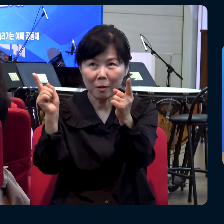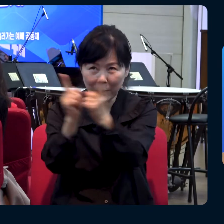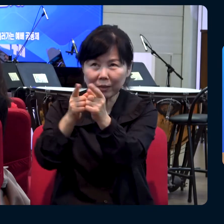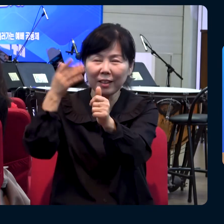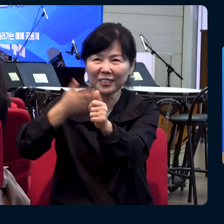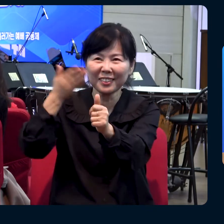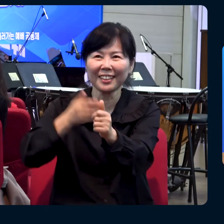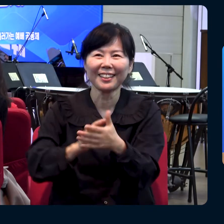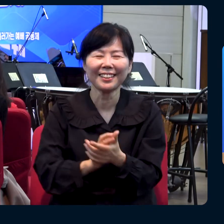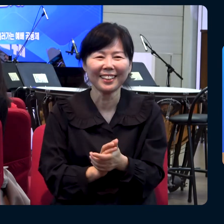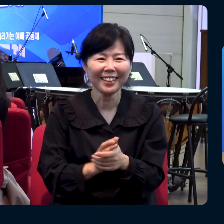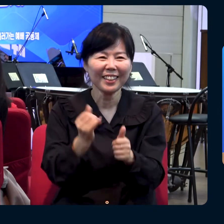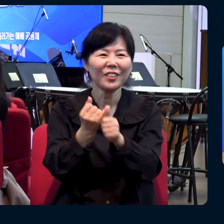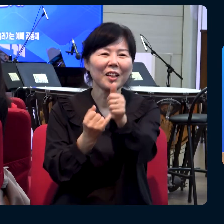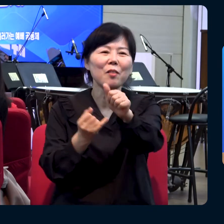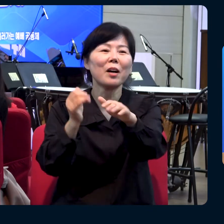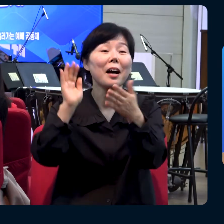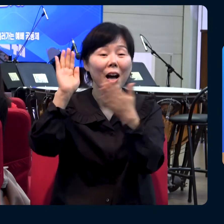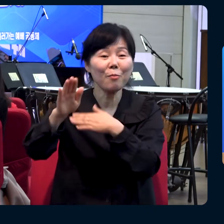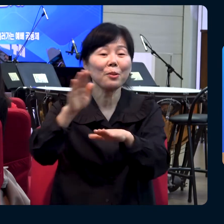저 무서운 자매를 만날